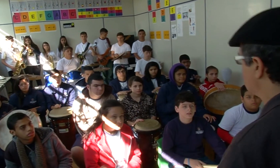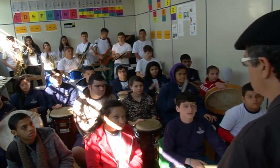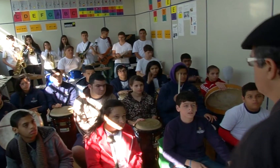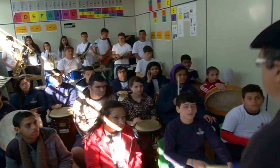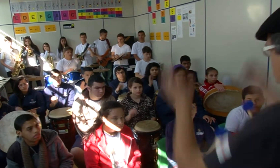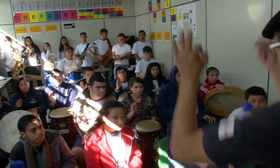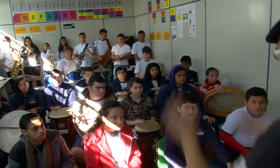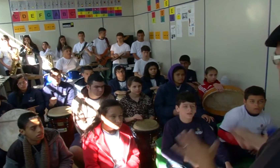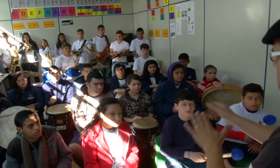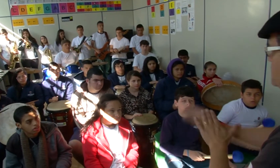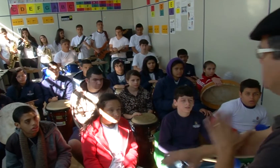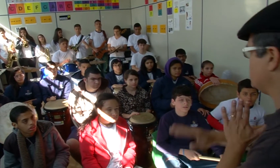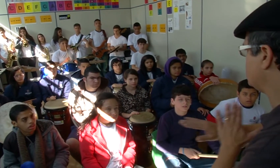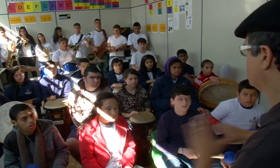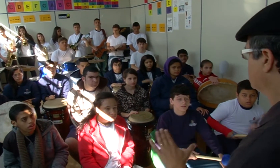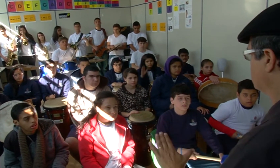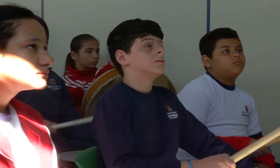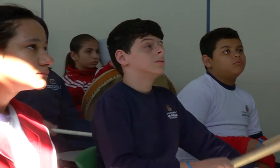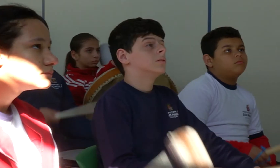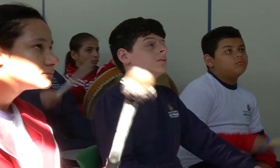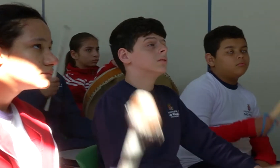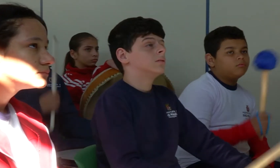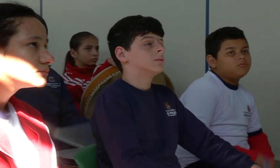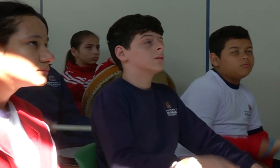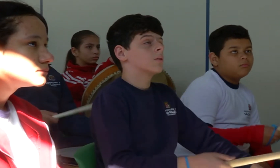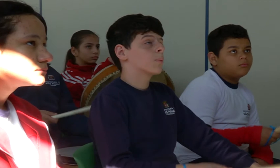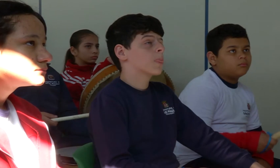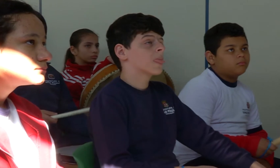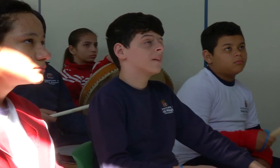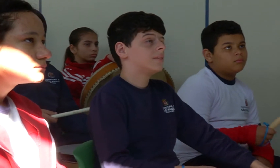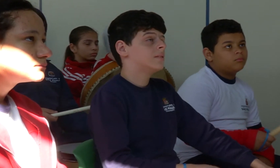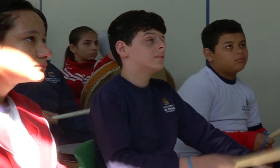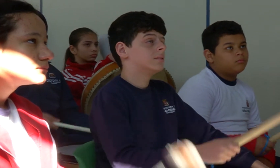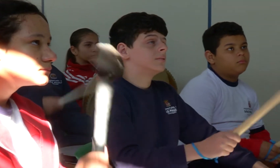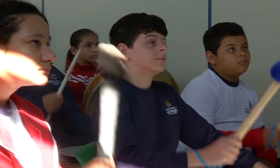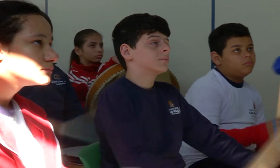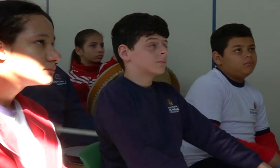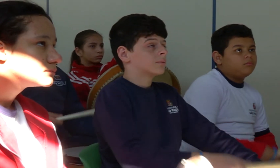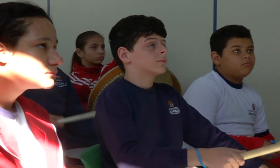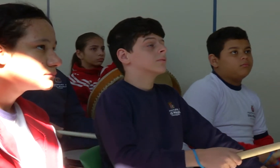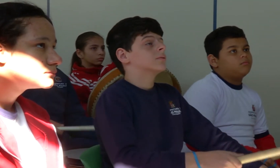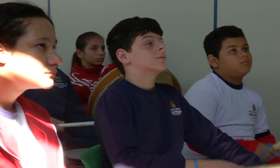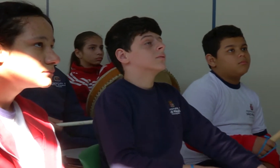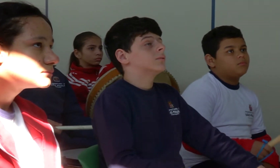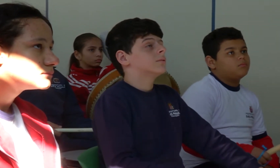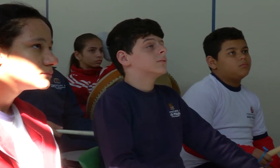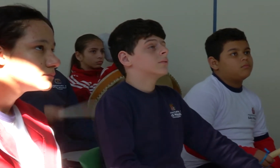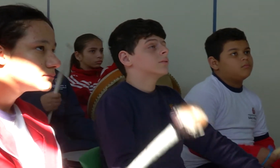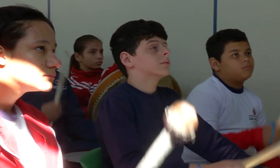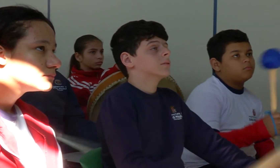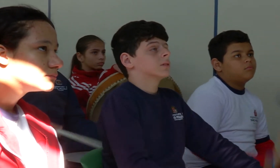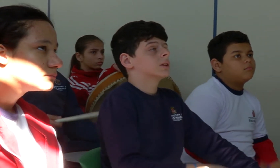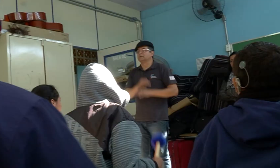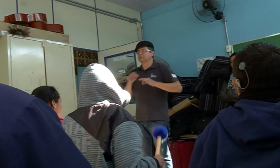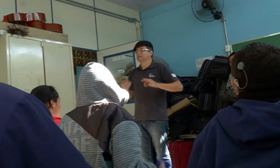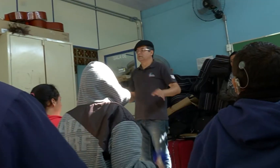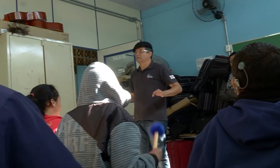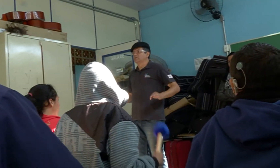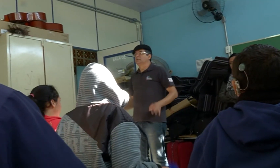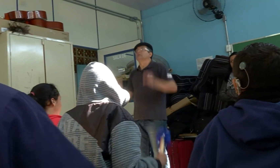mais tradicional possível, para que ele possa ter uma comunicação com qualquer um músico. Nossos alunos começam com os instrumentos mais graves, né, com os tambores maiores,